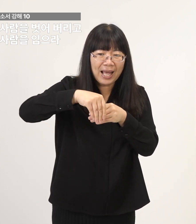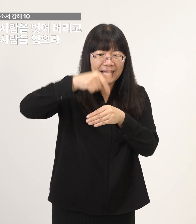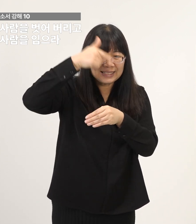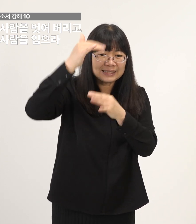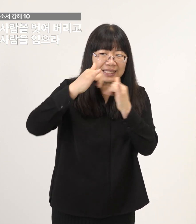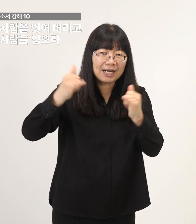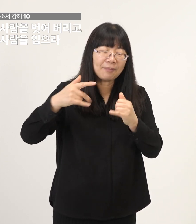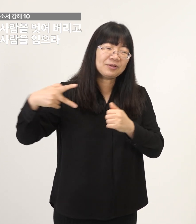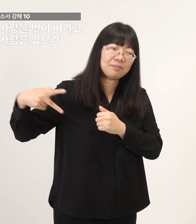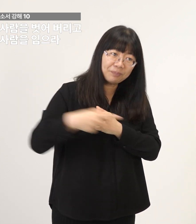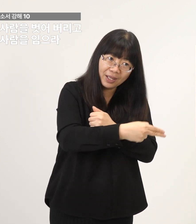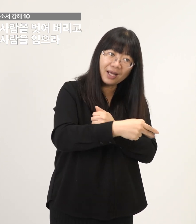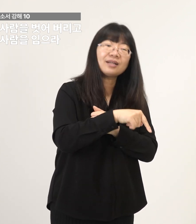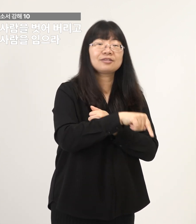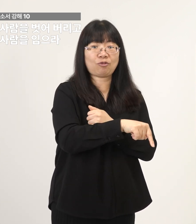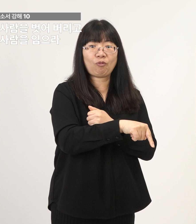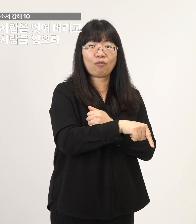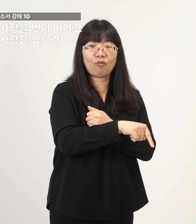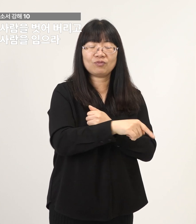가나안이라는 공간은